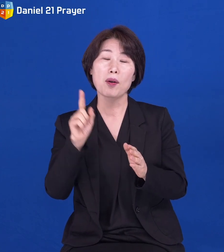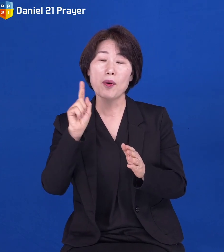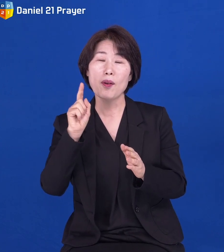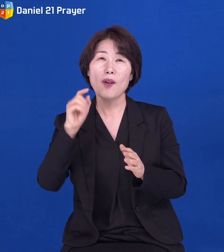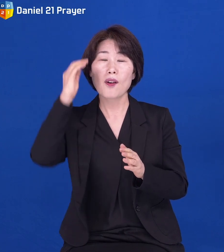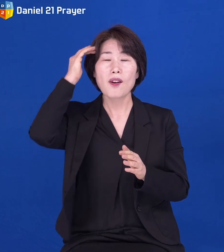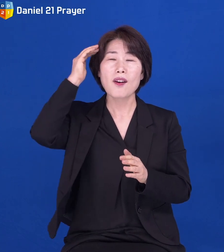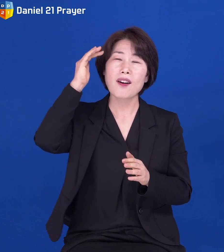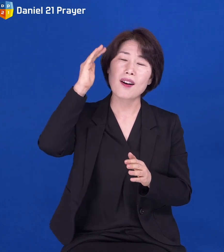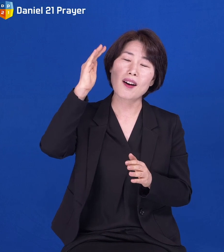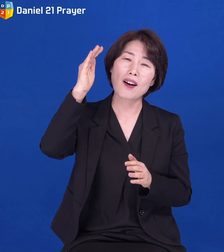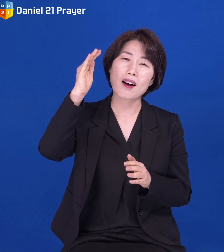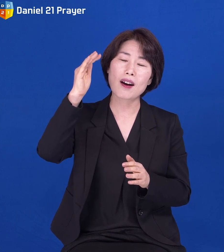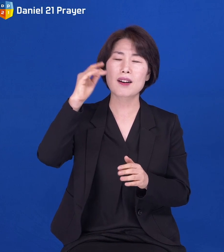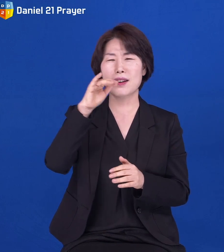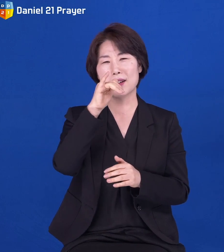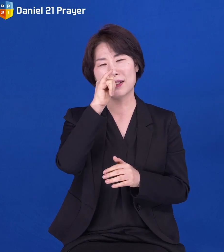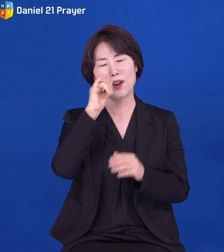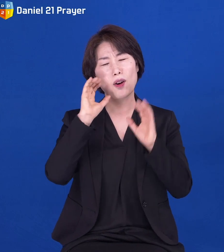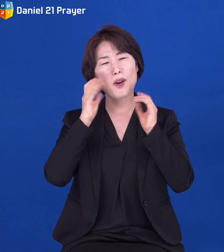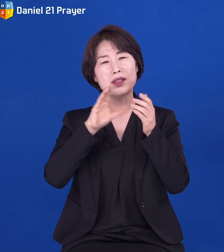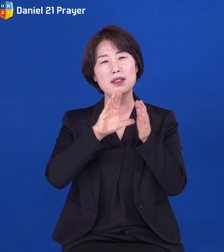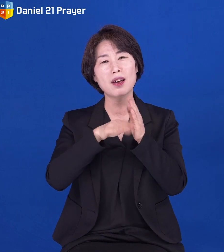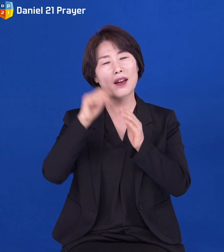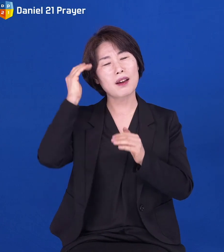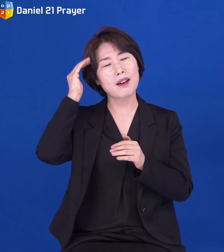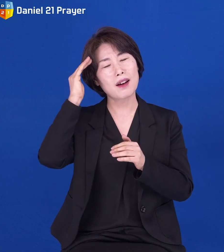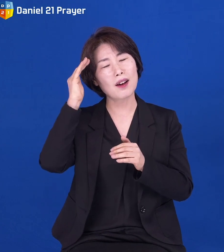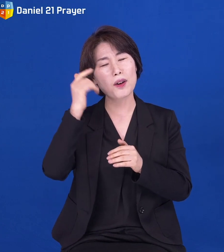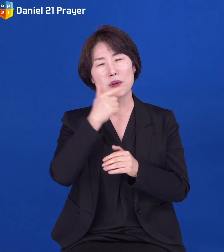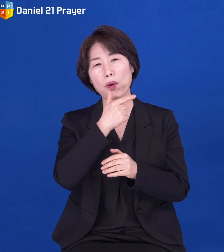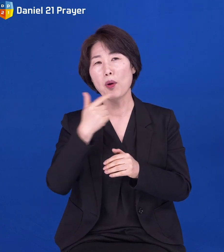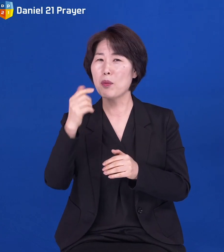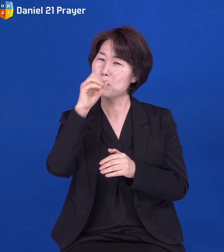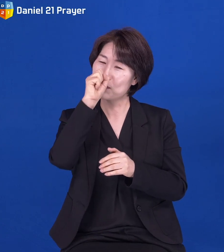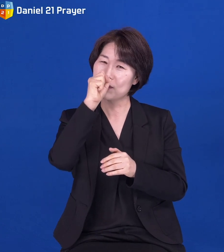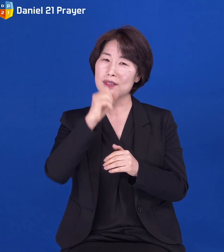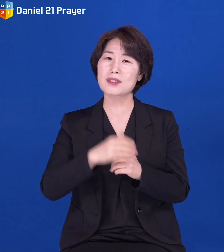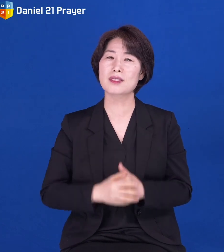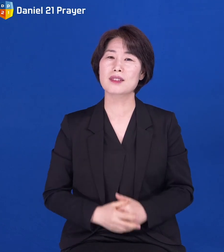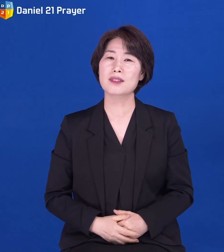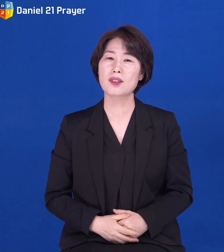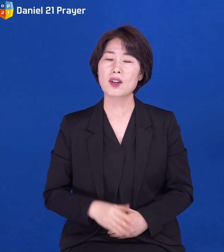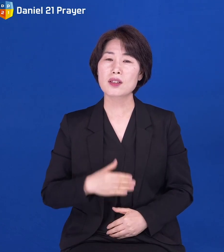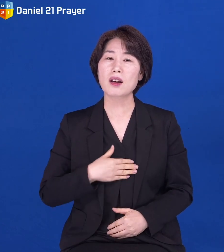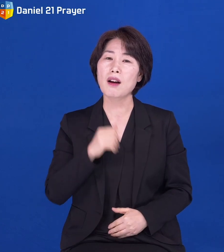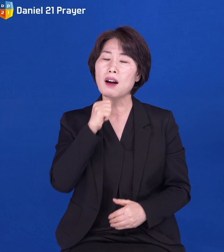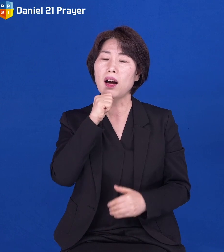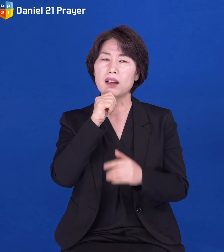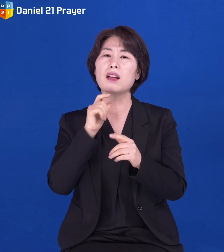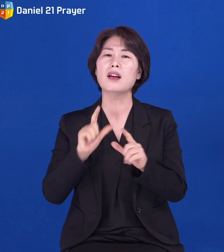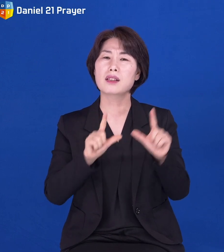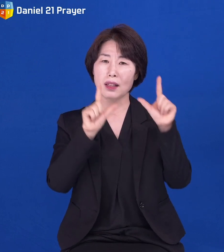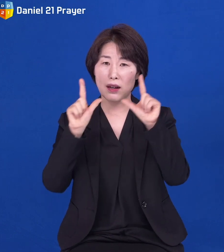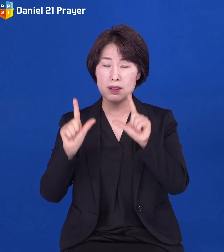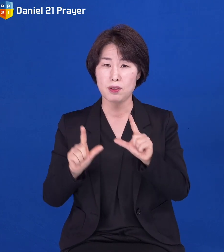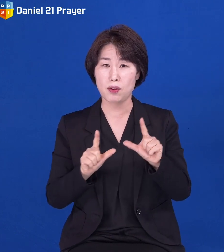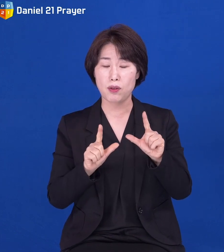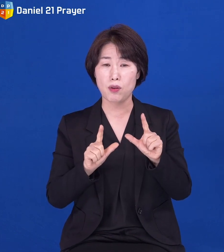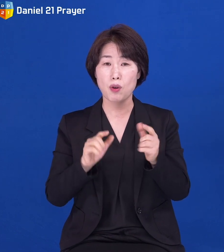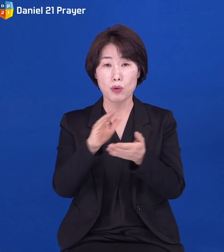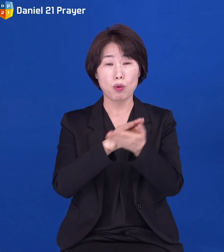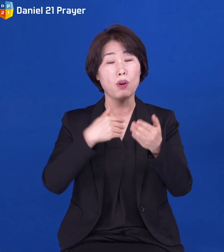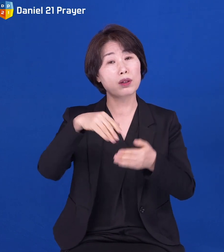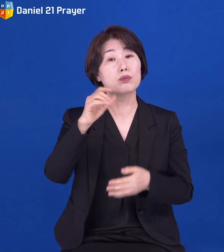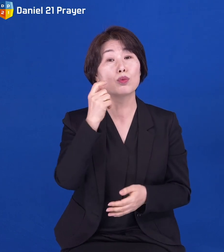저한테 추억이 어렸을 때 추억이 교회에서 했었던 것밖에 추억이 없어가지고 저희가 또 잘 못 살았으니까 어디 막 놀러 다니고 그러진 못했잖아요.